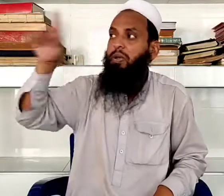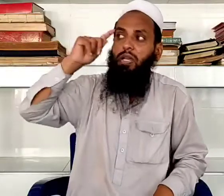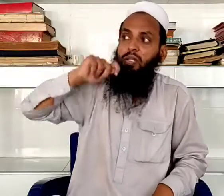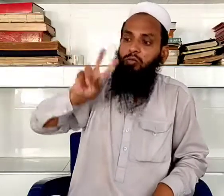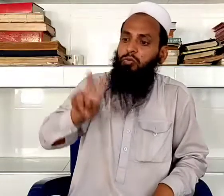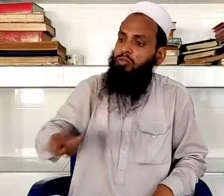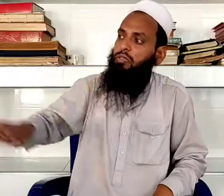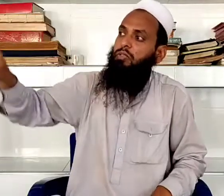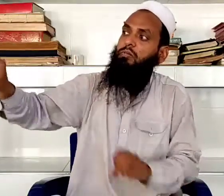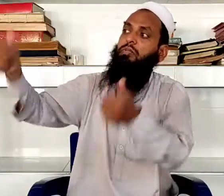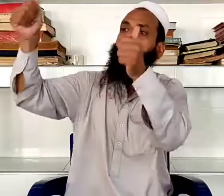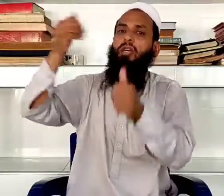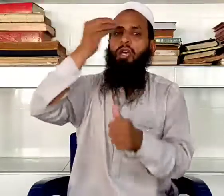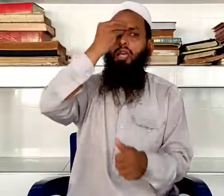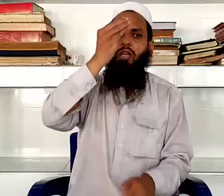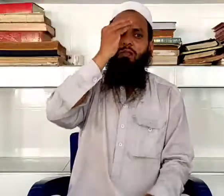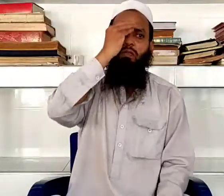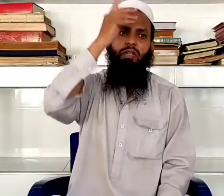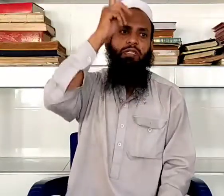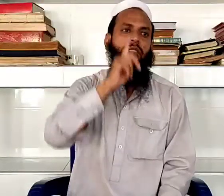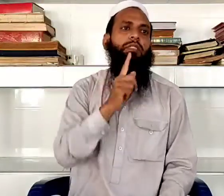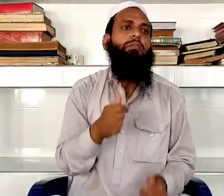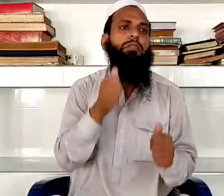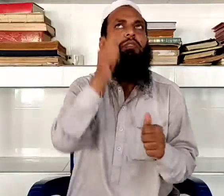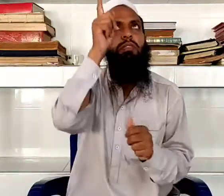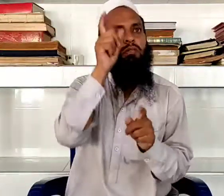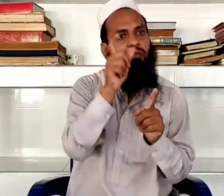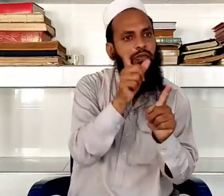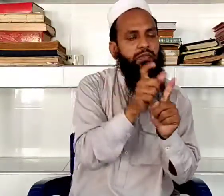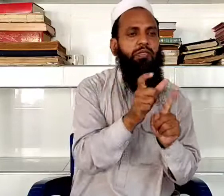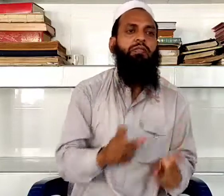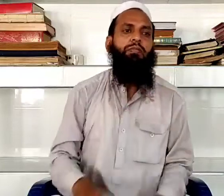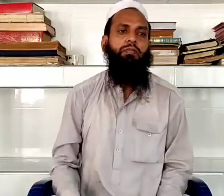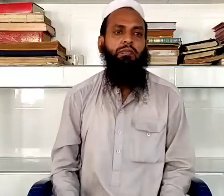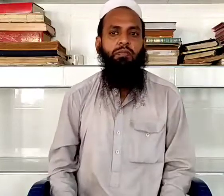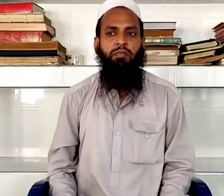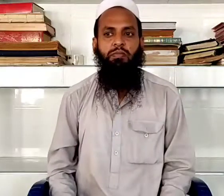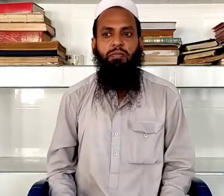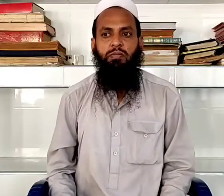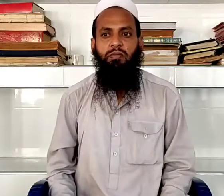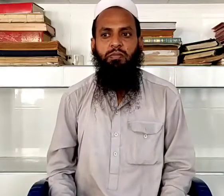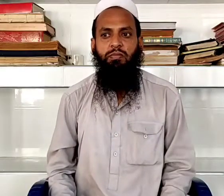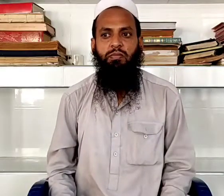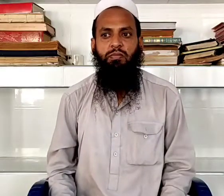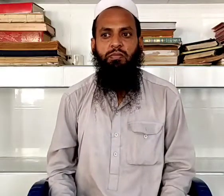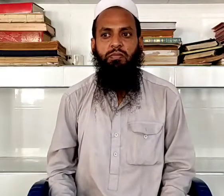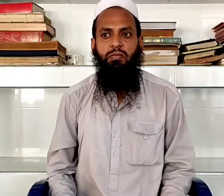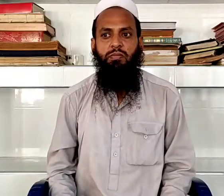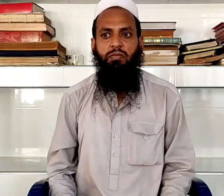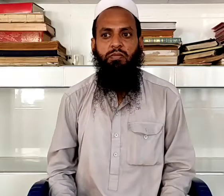ਇੱਕ ਬੇਟੇ ਦਾ ਨਾਮ ਉਮਰ ਅਕਬਰ ਬਿਨ ਅਲੀ ਹੈ, ਔਰ ਇੱਕ ਬੇਟੇ ਦਾ ਨਾਮ ਮੁਹੰਮਦ ਔਸਤ ਬਿਨ ਅਲੀ ਹੈ, ਜੋ ਕਿ ਸੈਯਦਾ ਉਮਾਮਾ ਬਿਨ